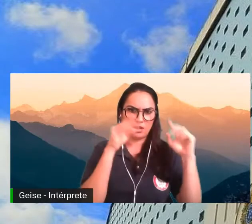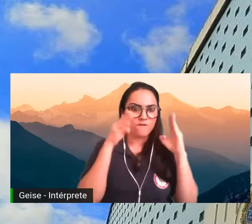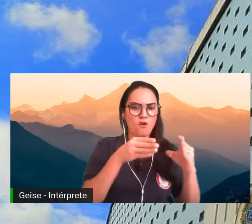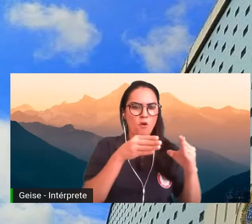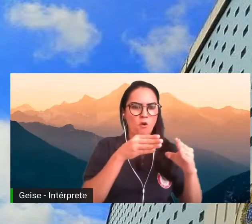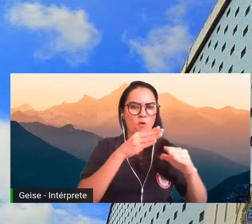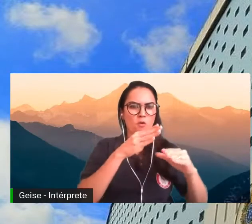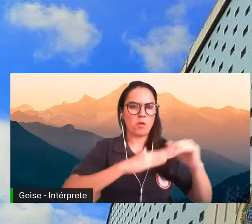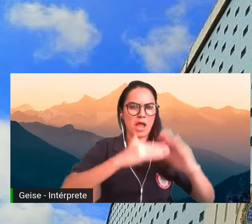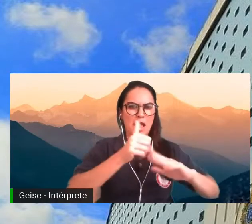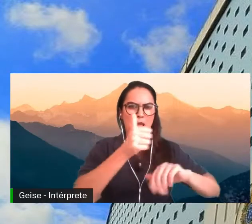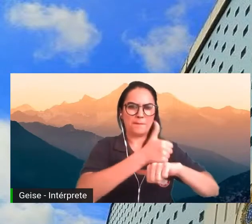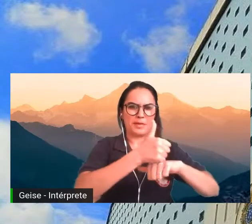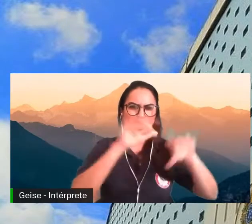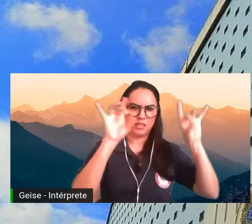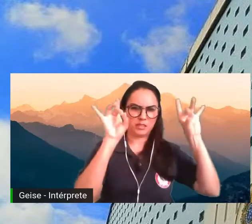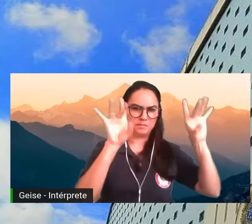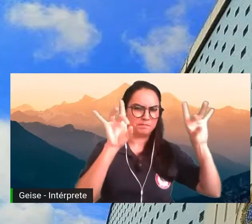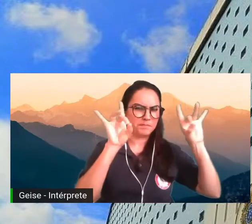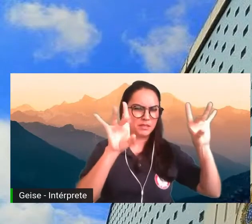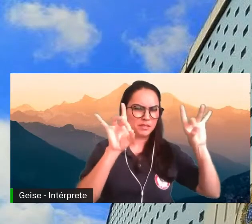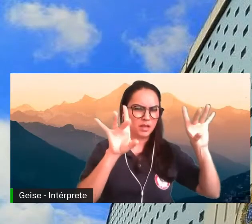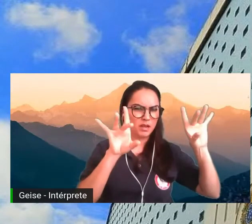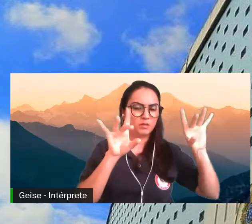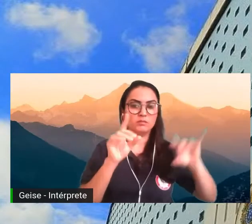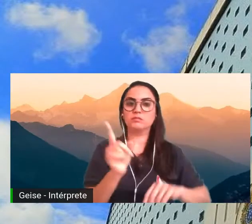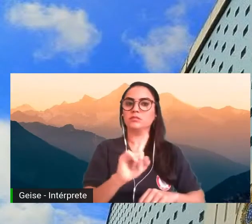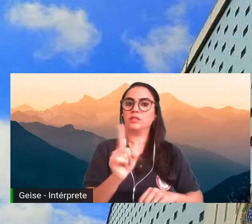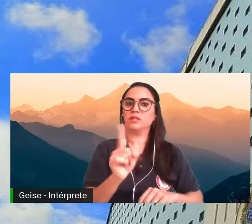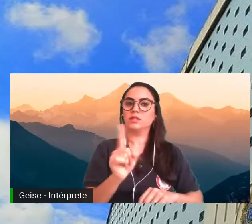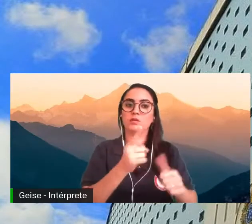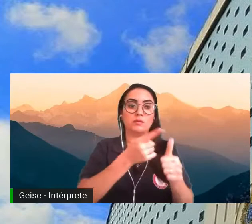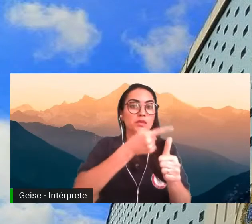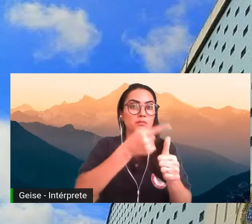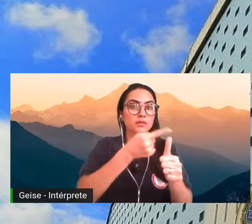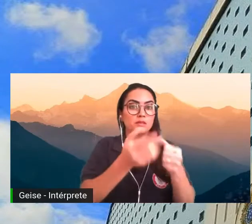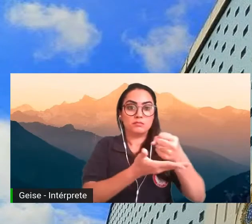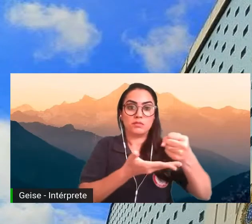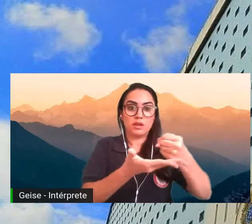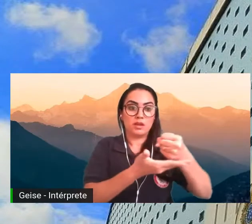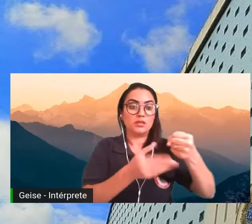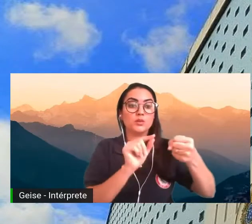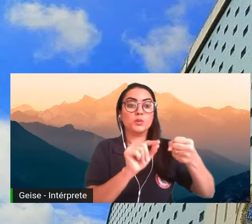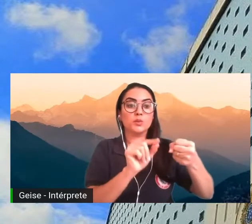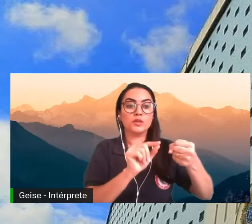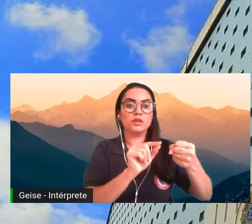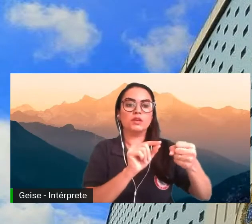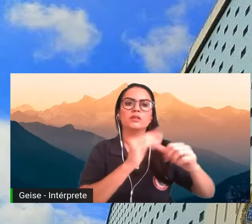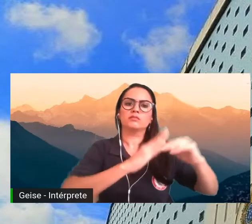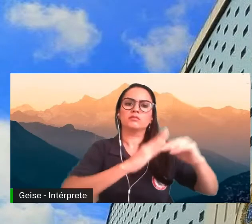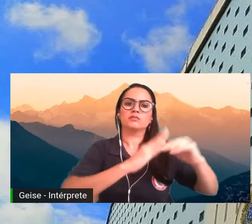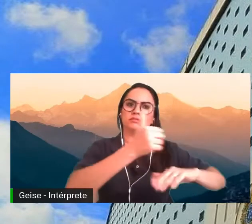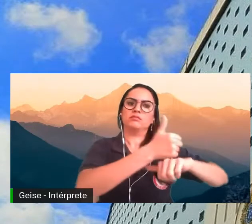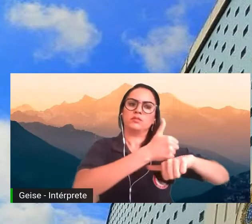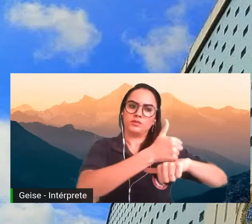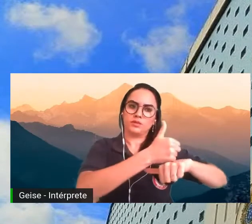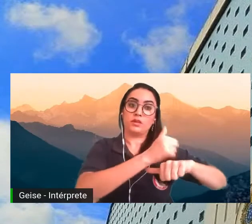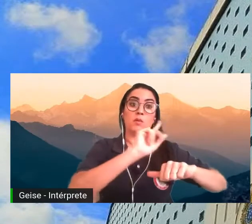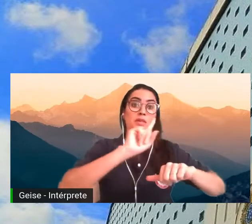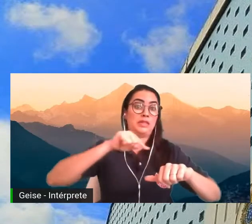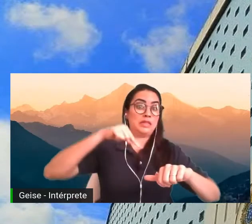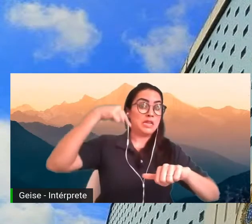vem depois que uma pessoa está qualificada, e não como passar assim,